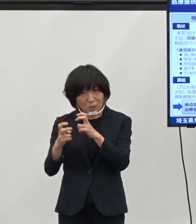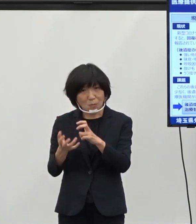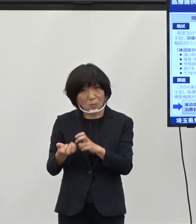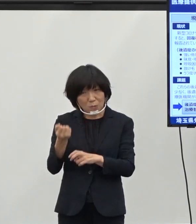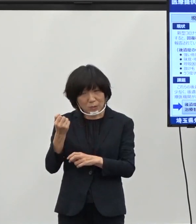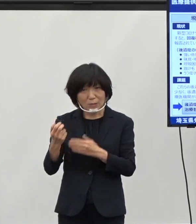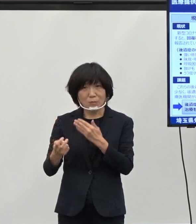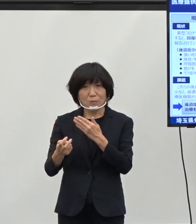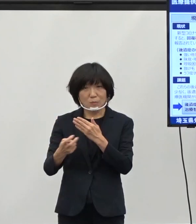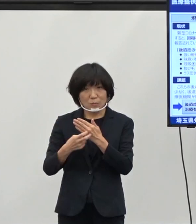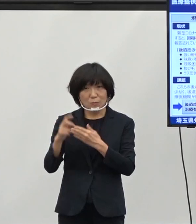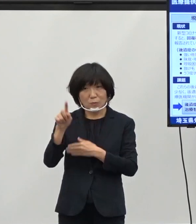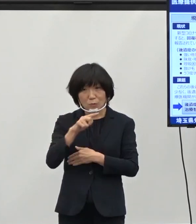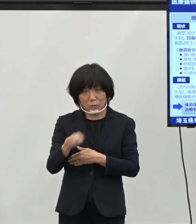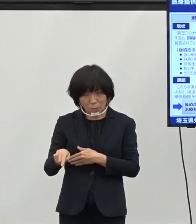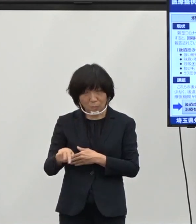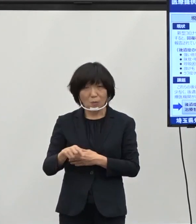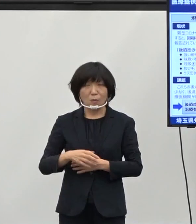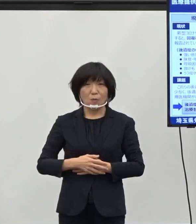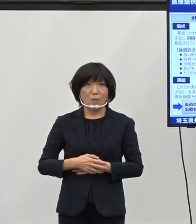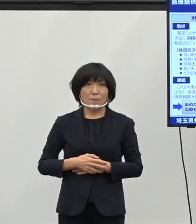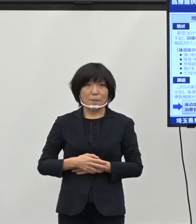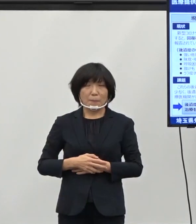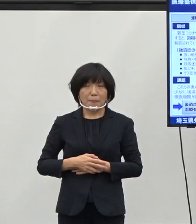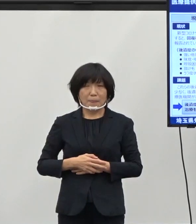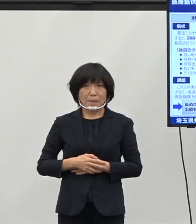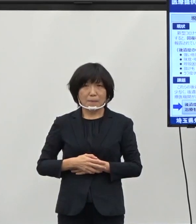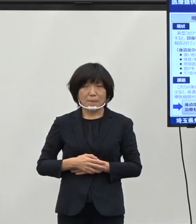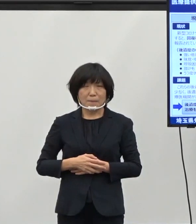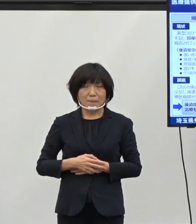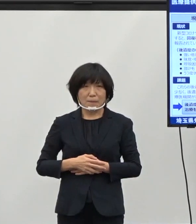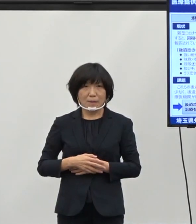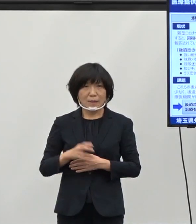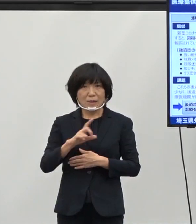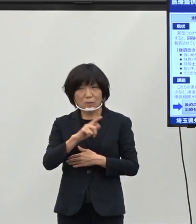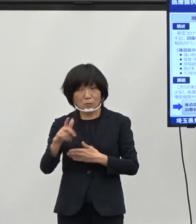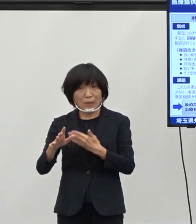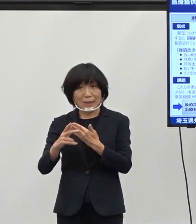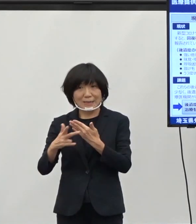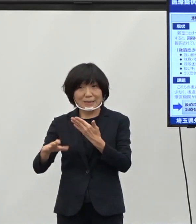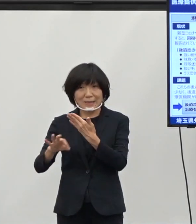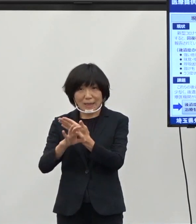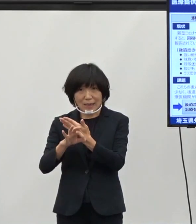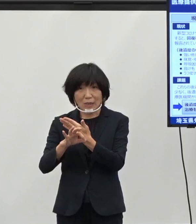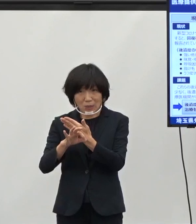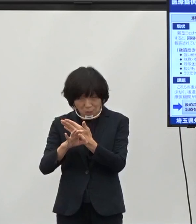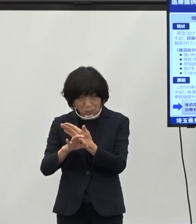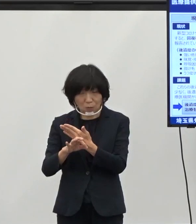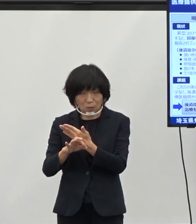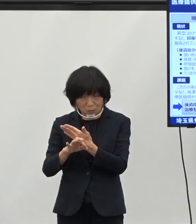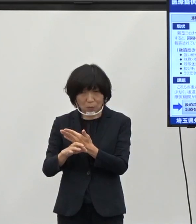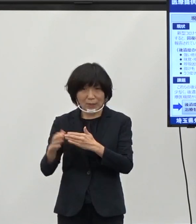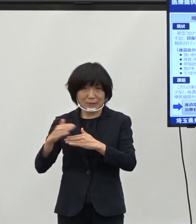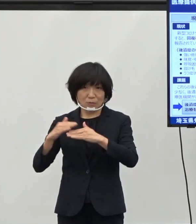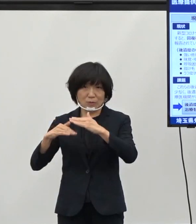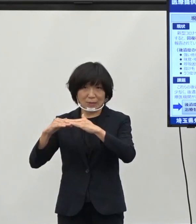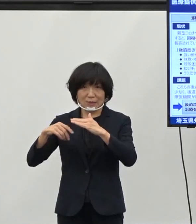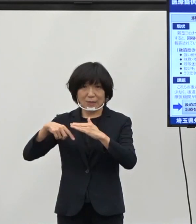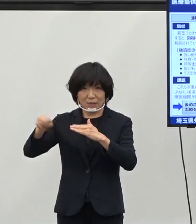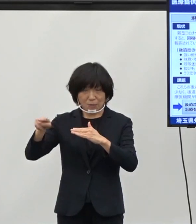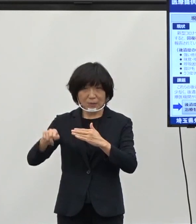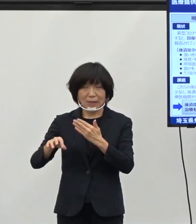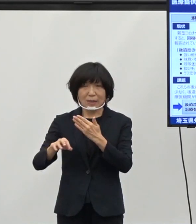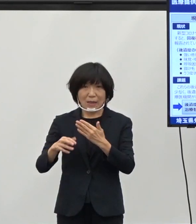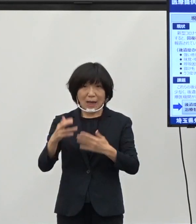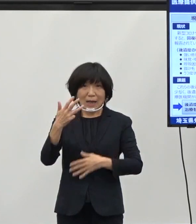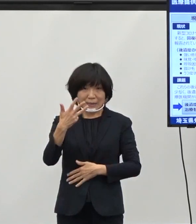を行い、診療時の事例を蓄積をしてまいります。8